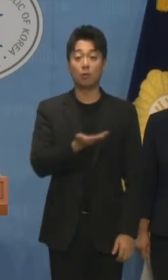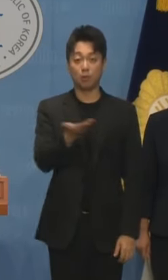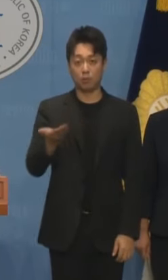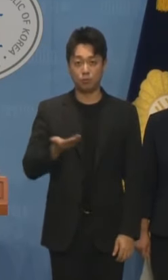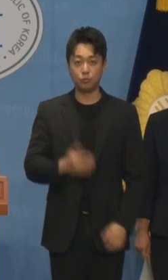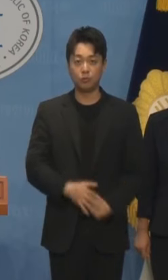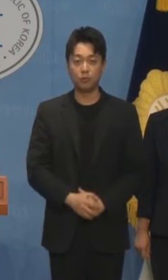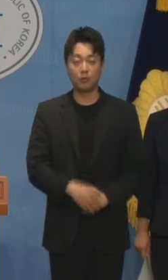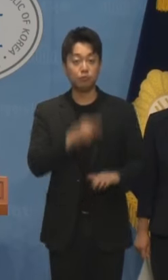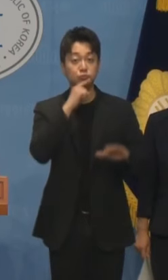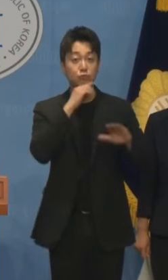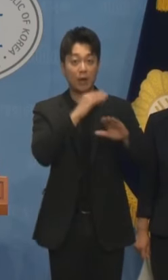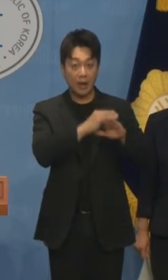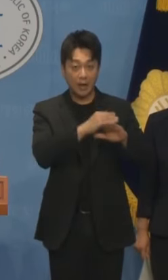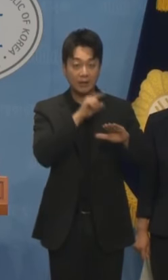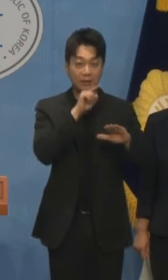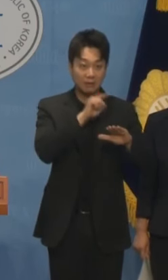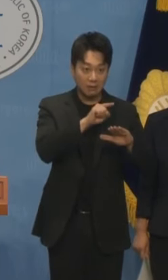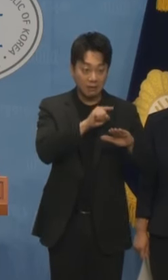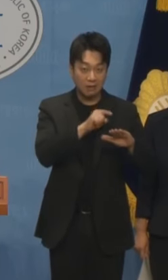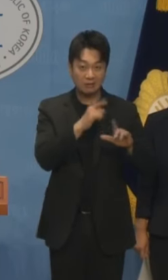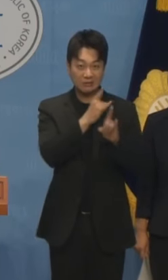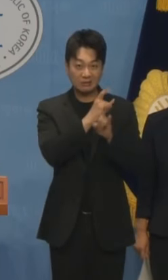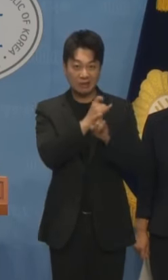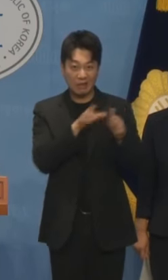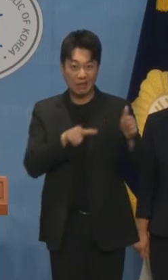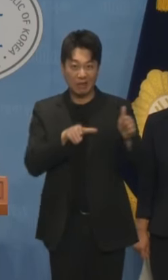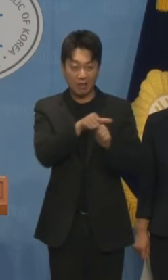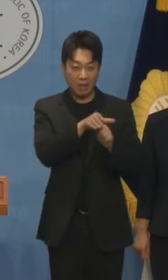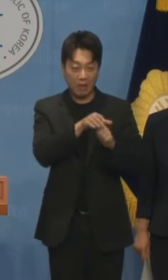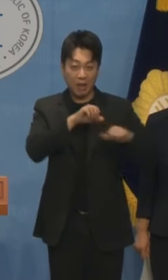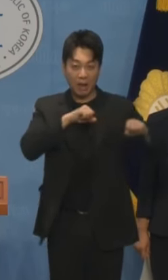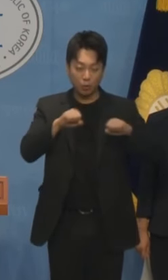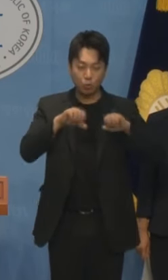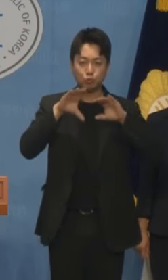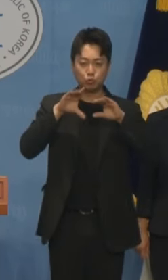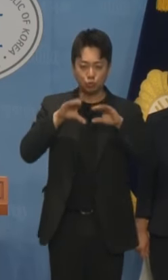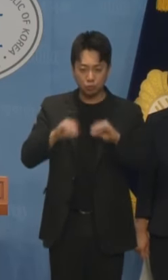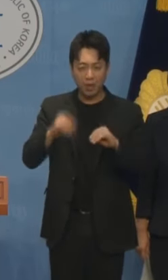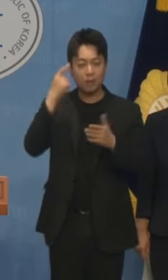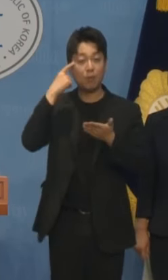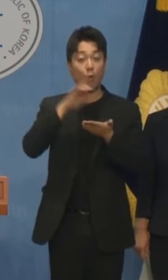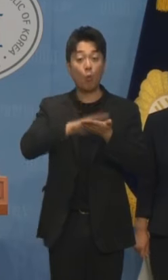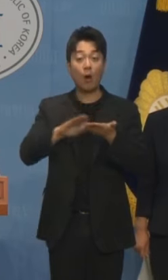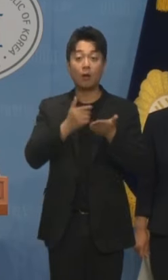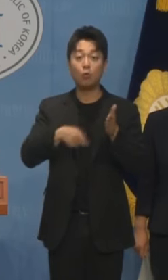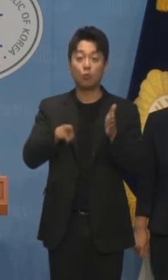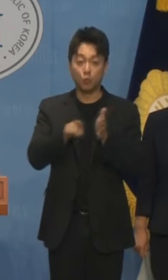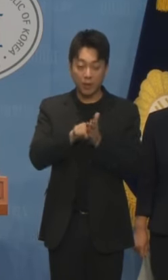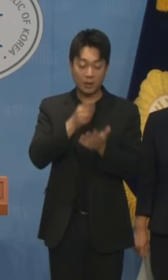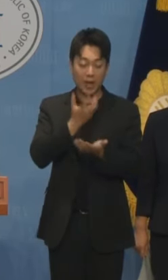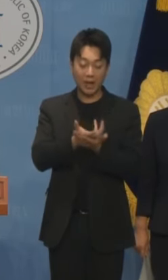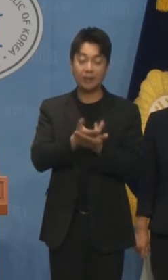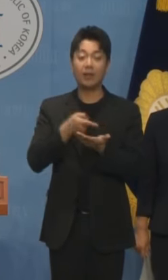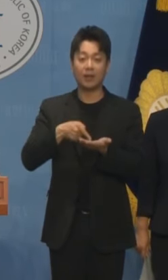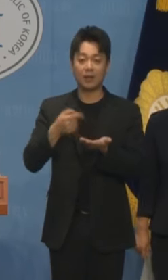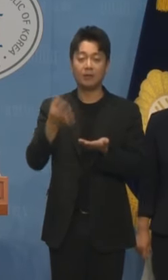대남 대북 적대행위 중단 한반도 평화실현을 위한 국회 결의 안에 동참해